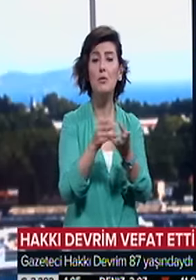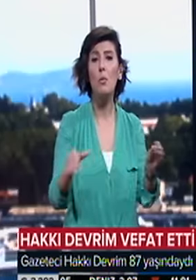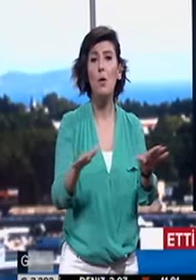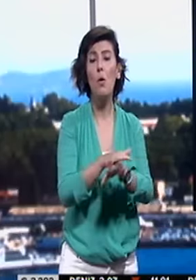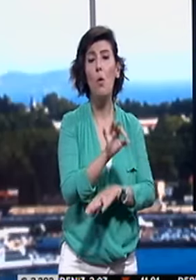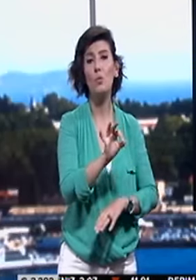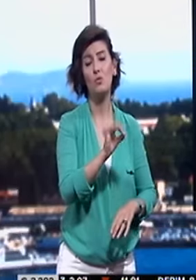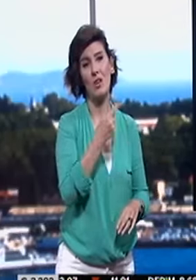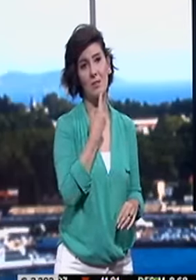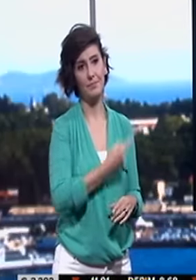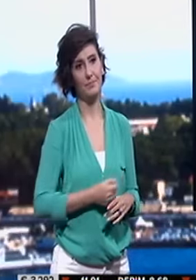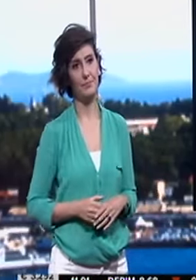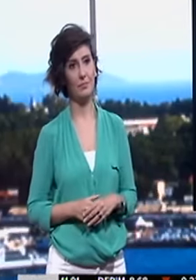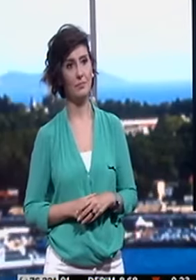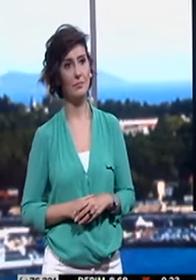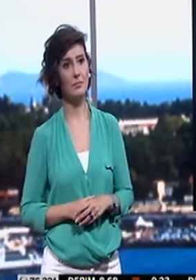verilecek.